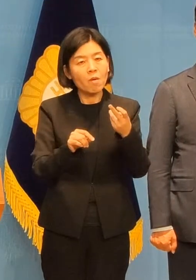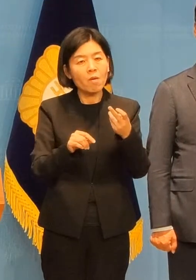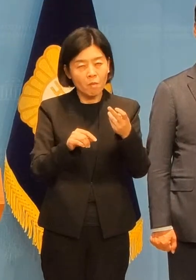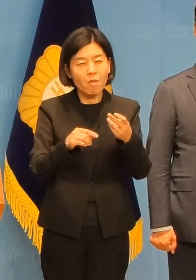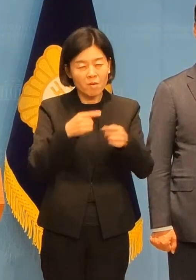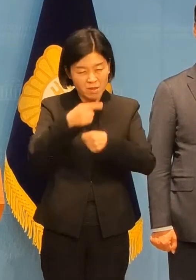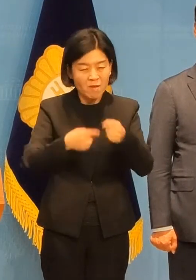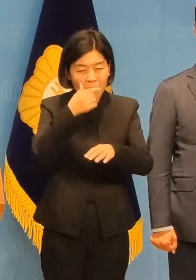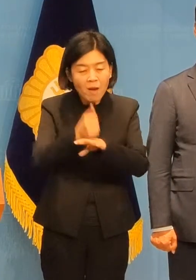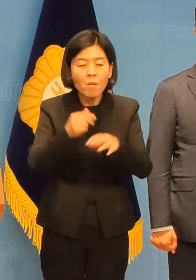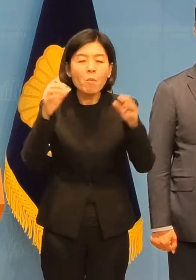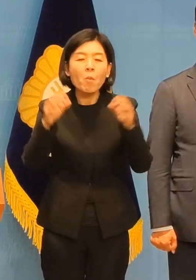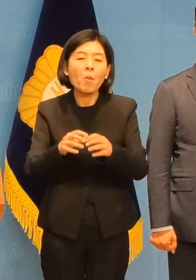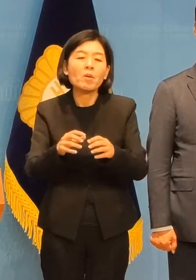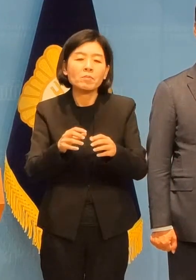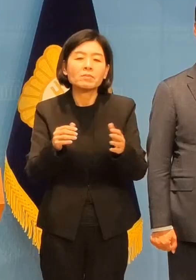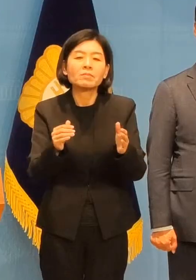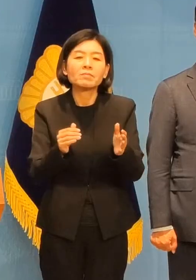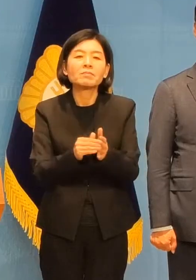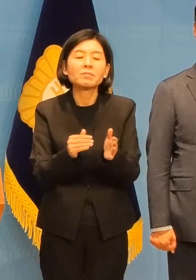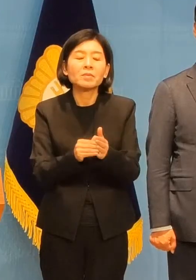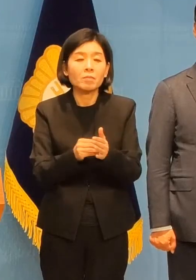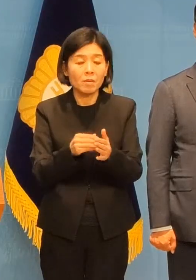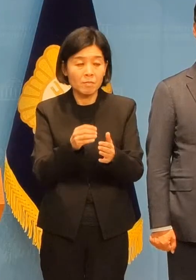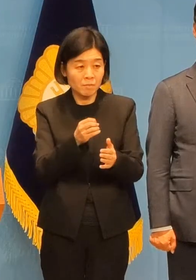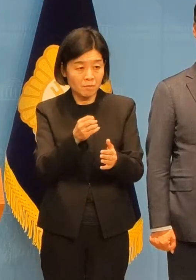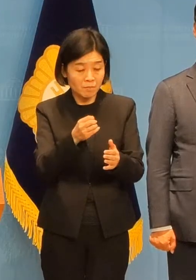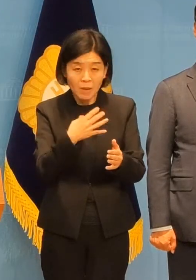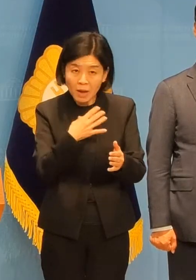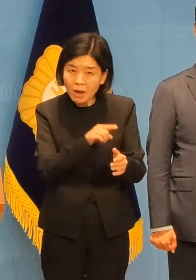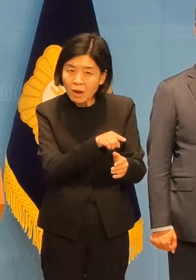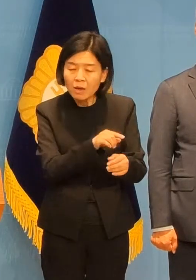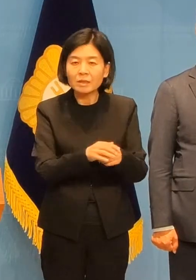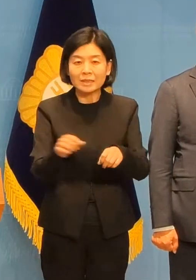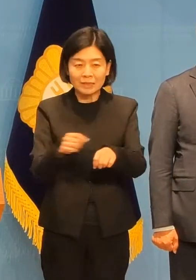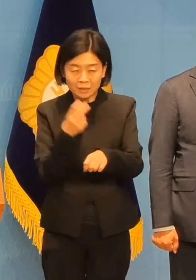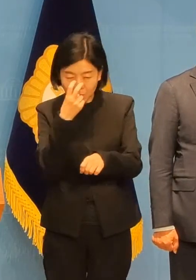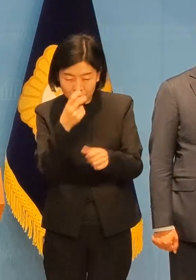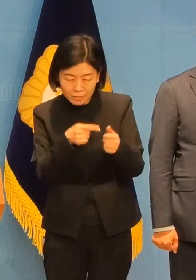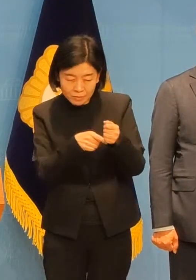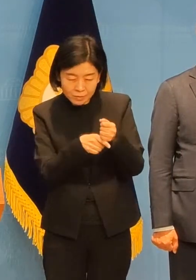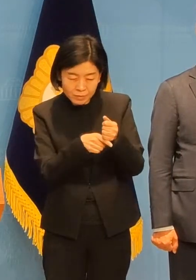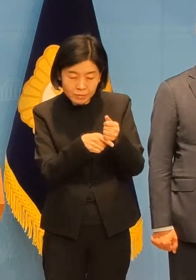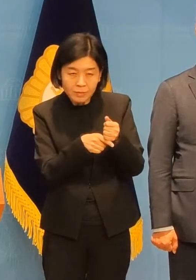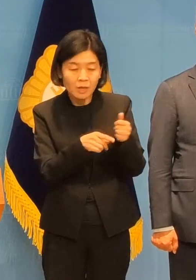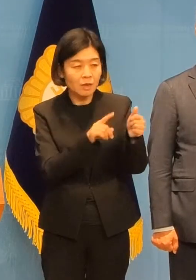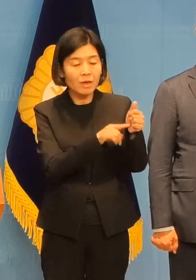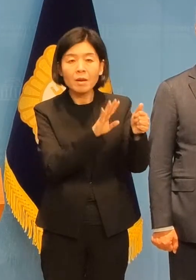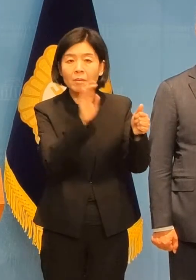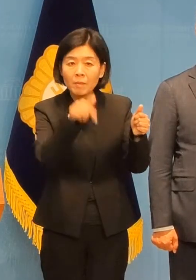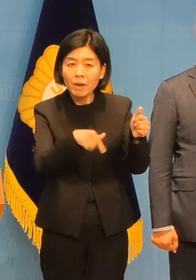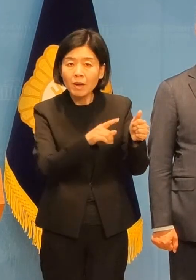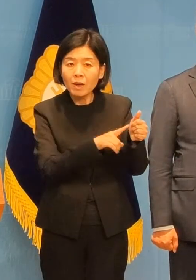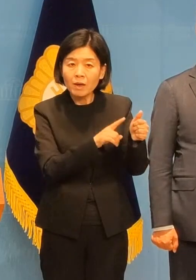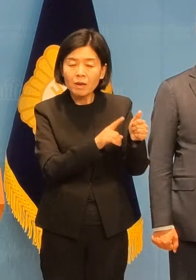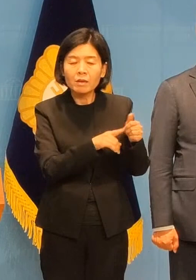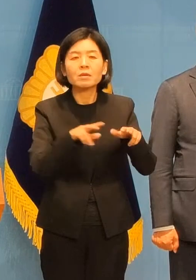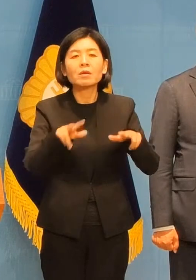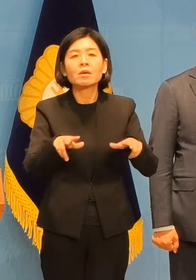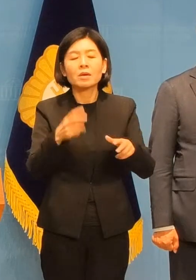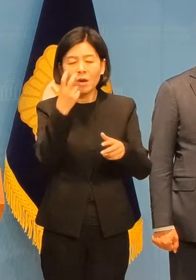모임을 했다라고 주장을 했습니다. 그러나 특검 수사에 의해서 박성재 법무부 장관은